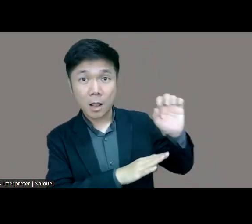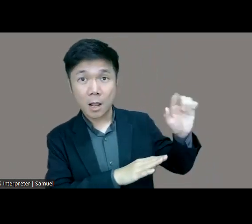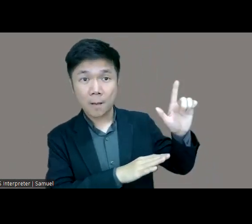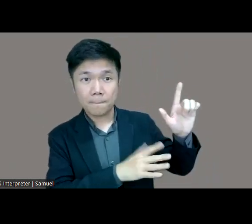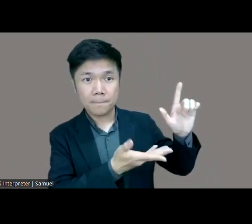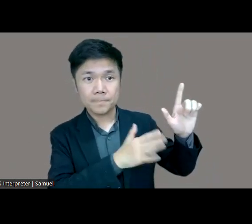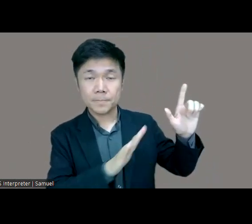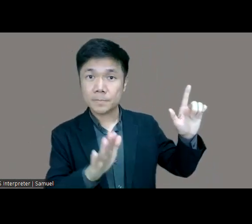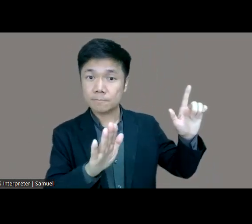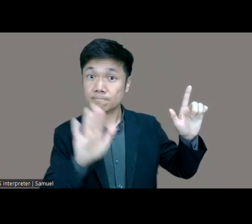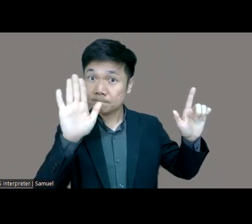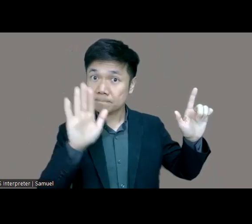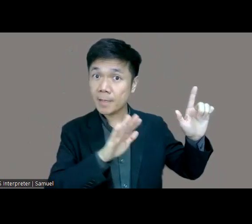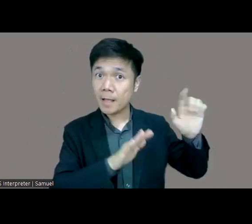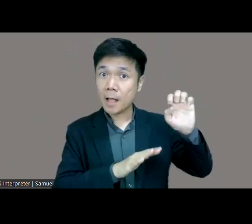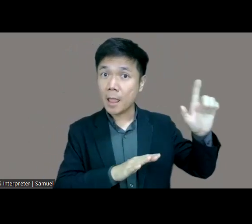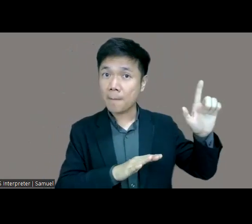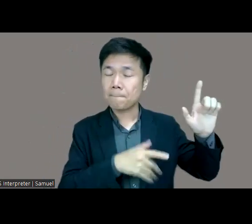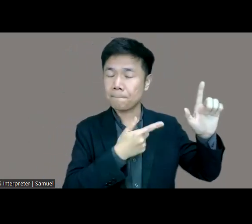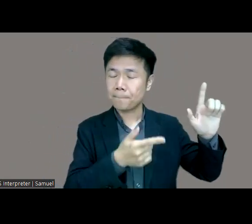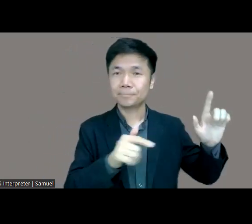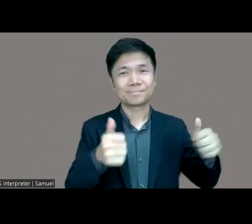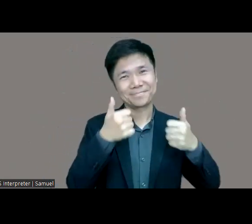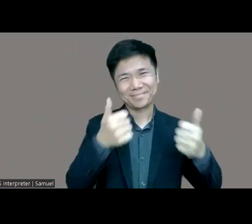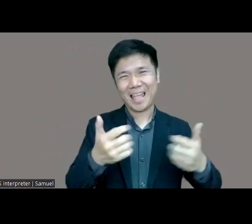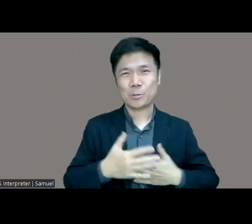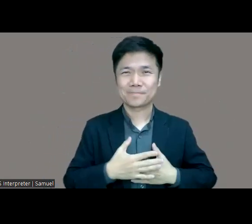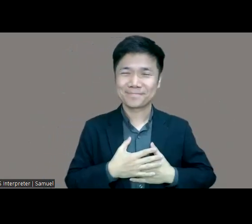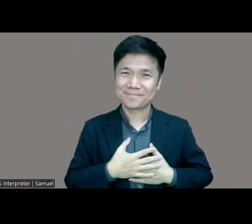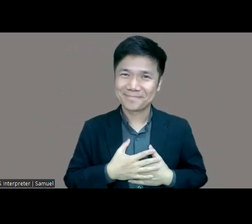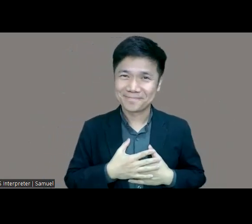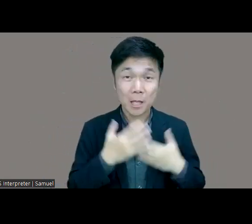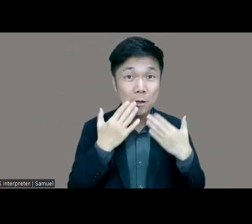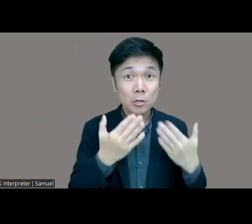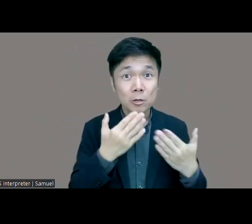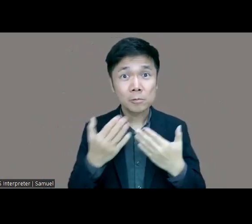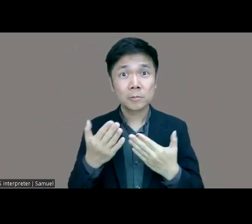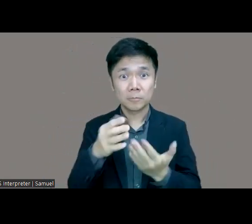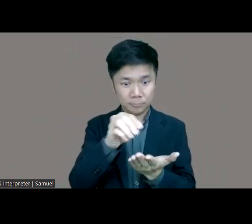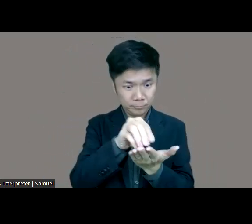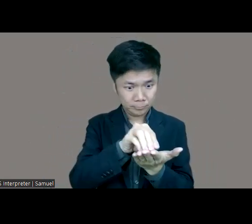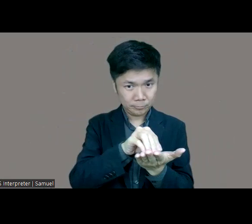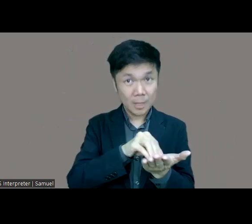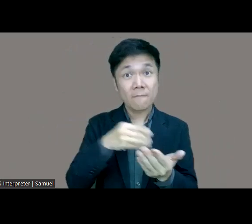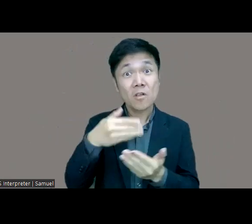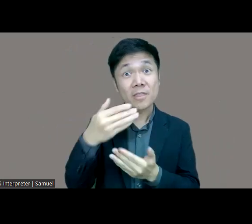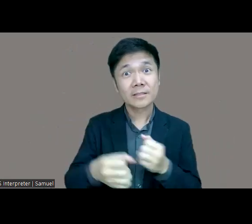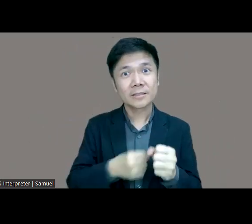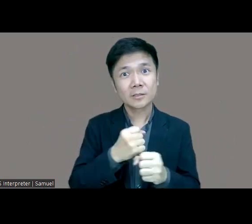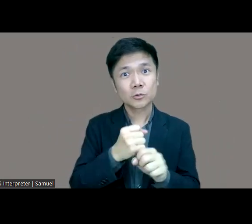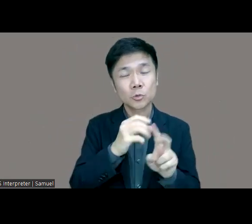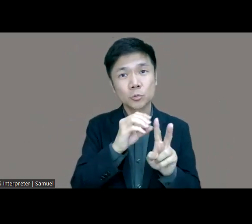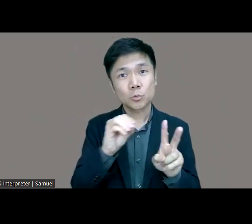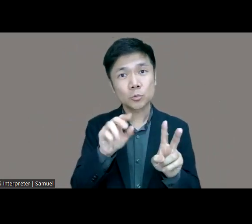pas, Elham, si tu veux aussi dire quelque chose. Merci beaucoup, Elham. C'est Elham ici. Merci beaucoup, tout le monde. Nous avons beaucoup